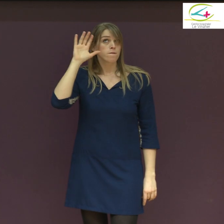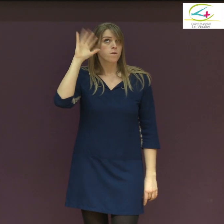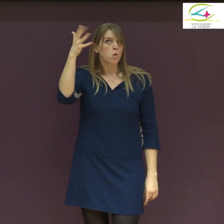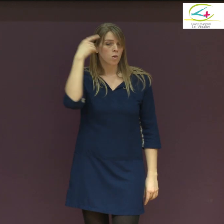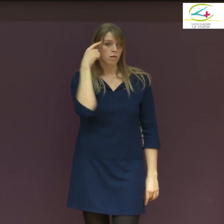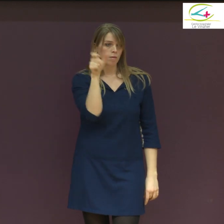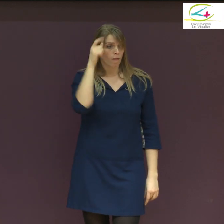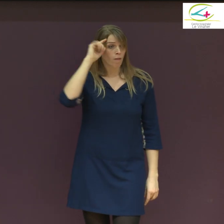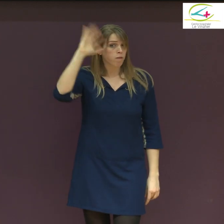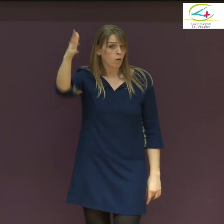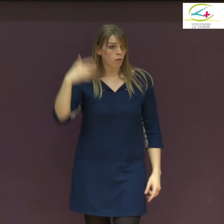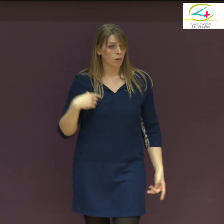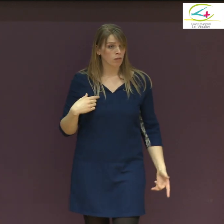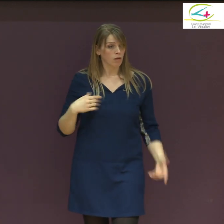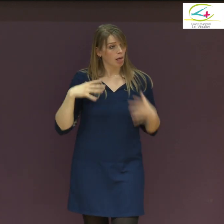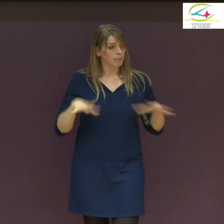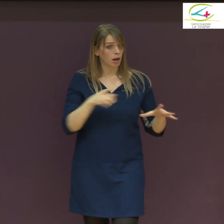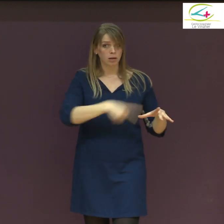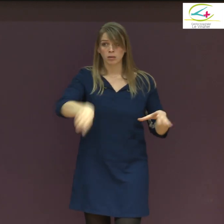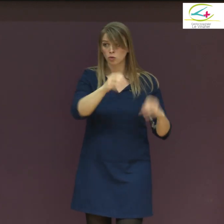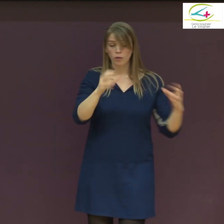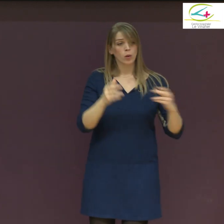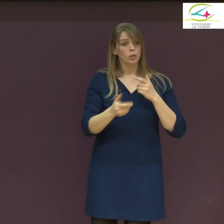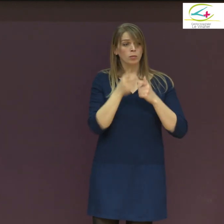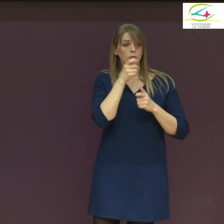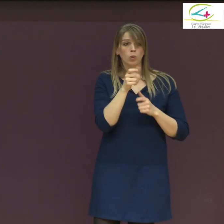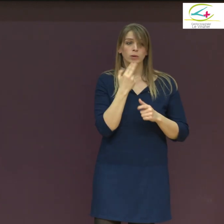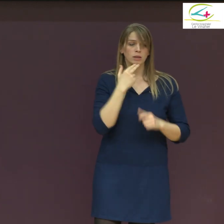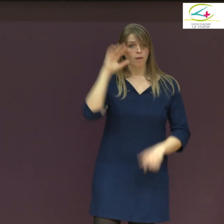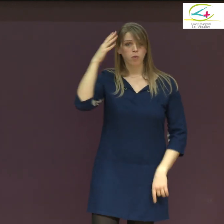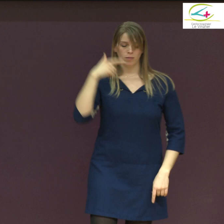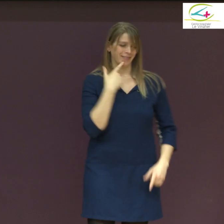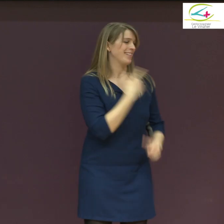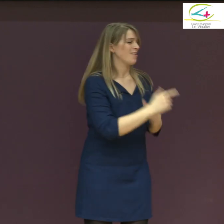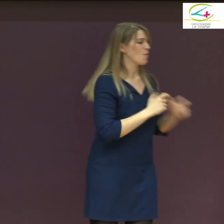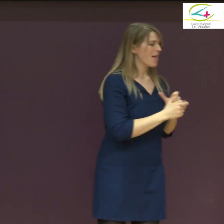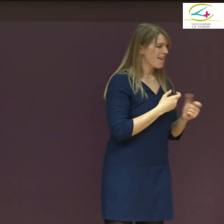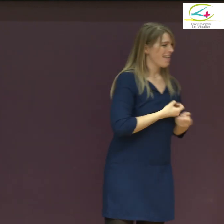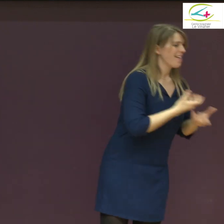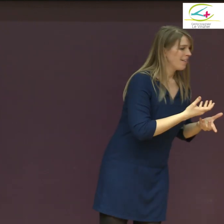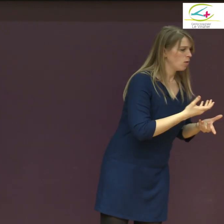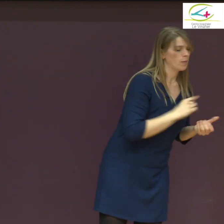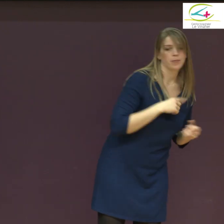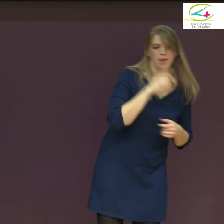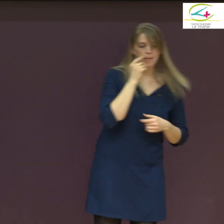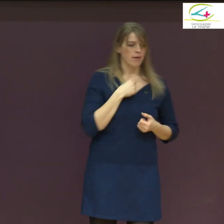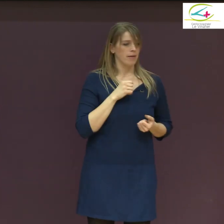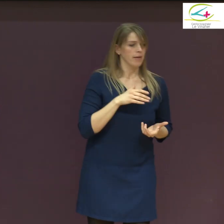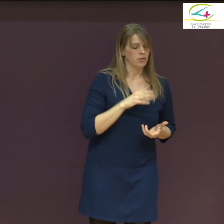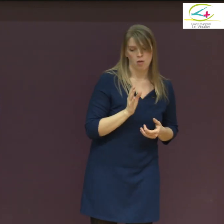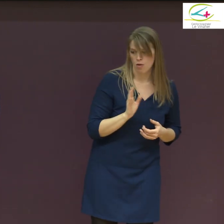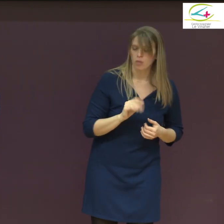n'aime pas, mais c'est un mot qui est employé par chacun d'entre nous. À qui j'en parle? Mes potes? Non. À mes parents? Non.